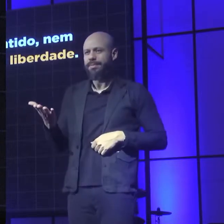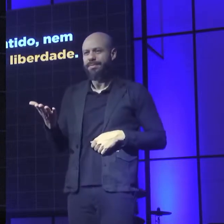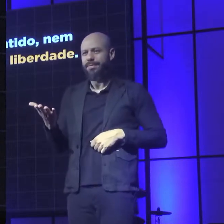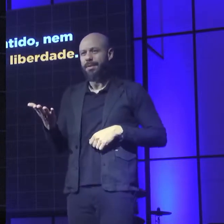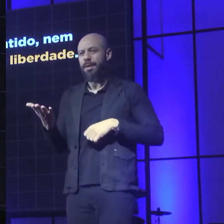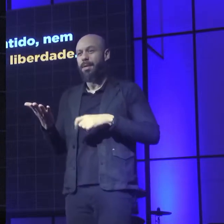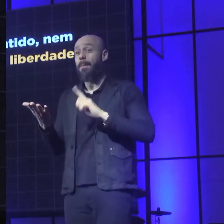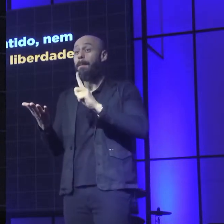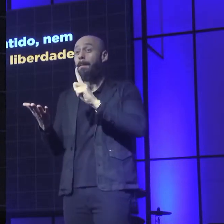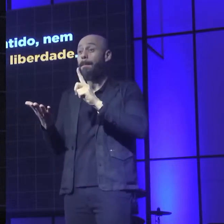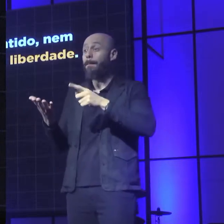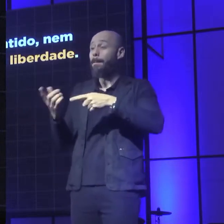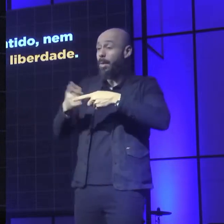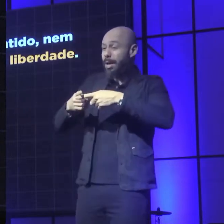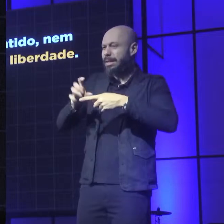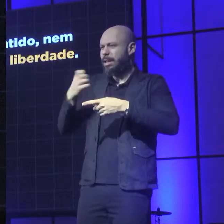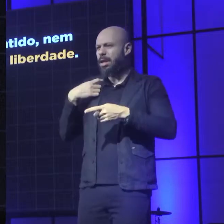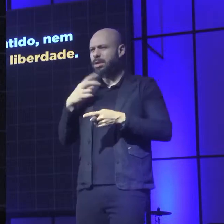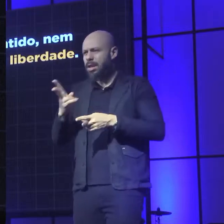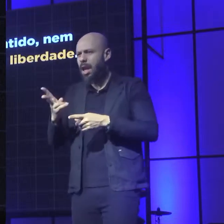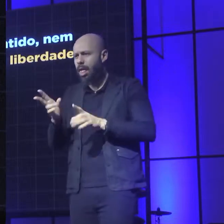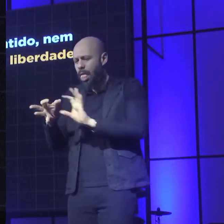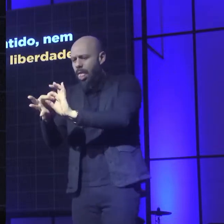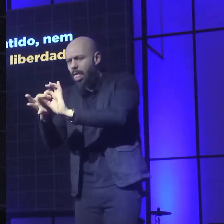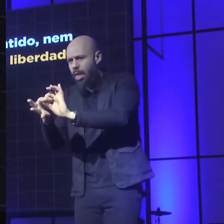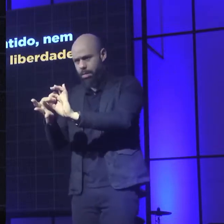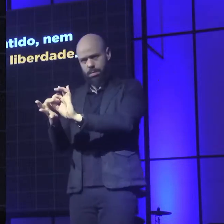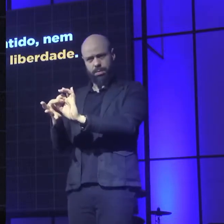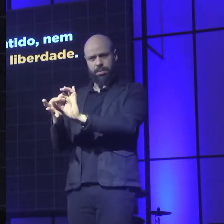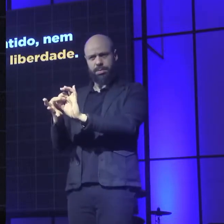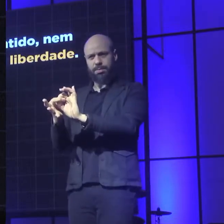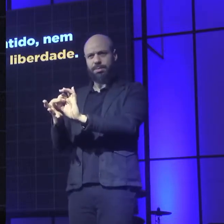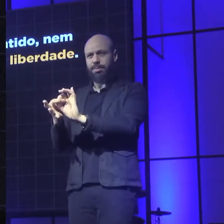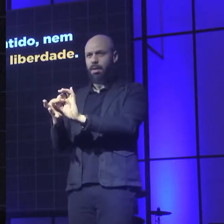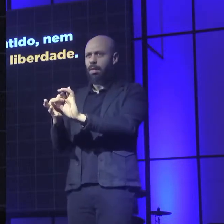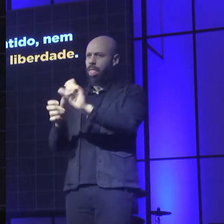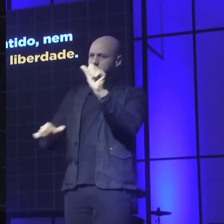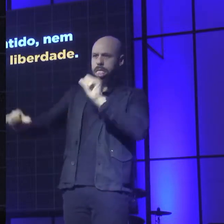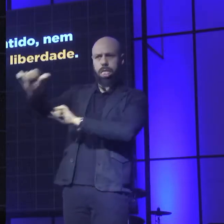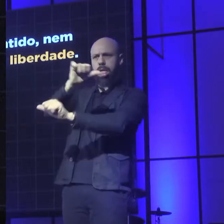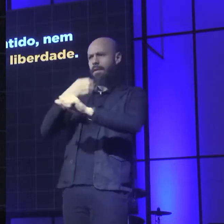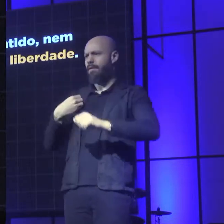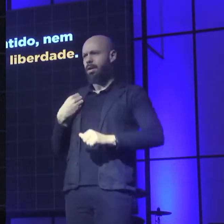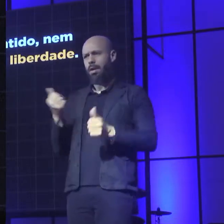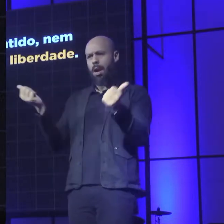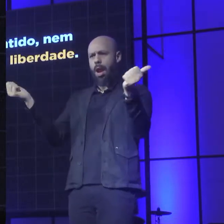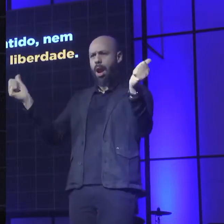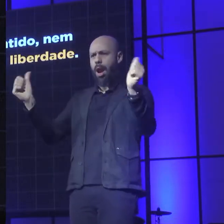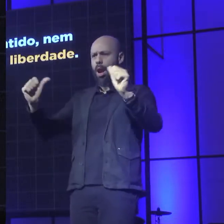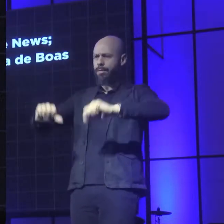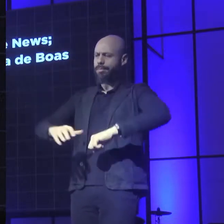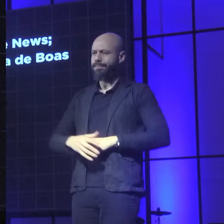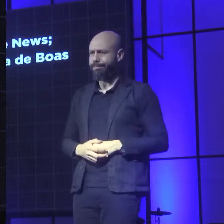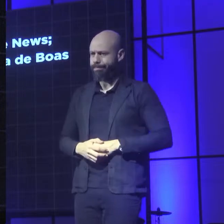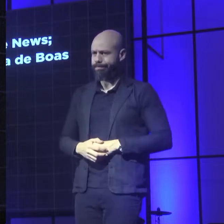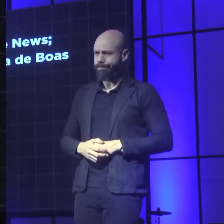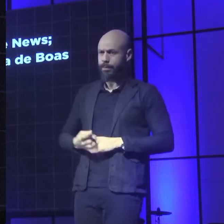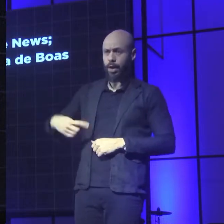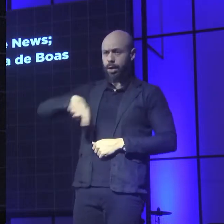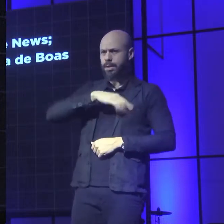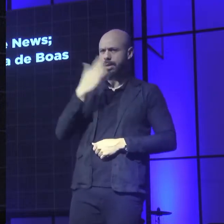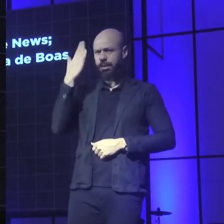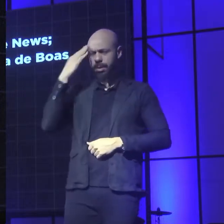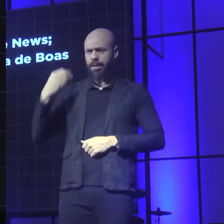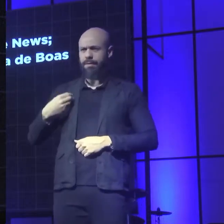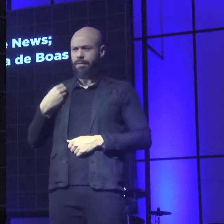liberta. Por isso, a gente sabe que o mundo está cheio de notícias falsas. A gente sabe que a